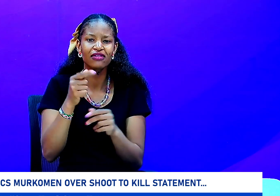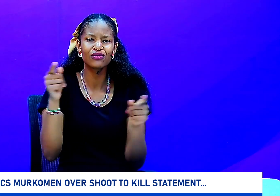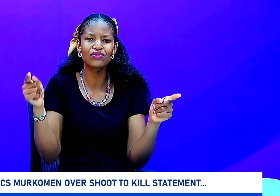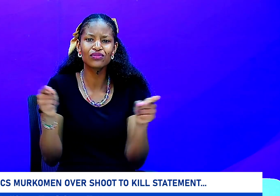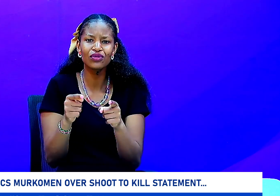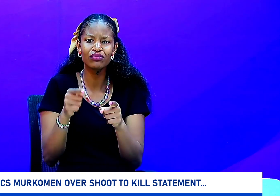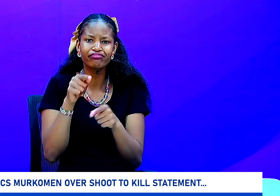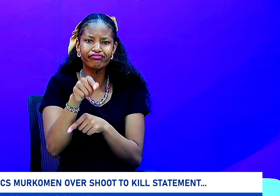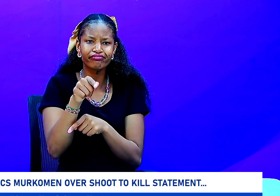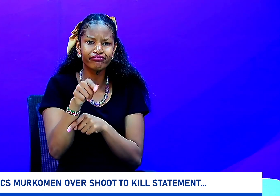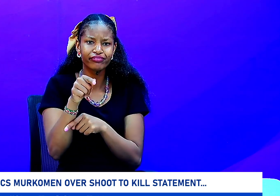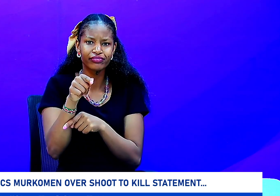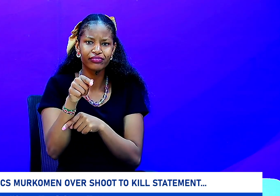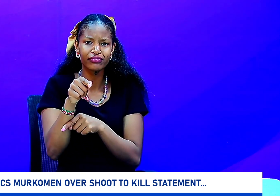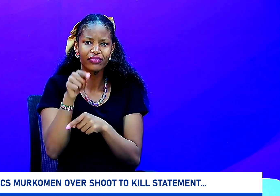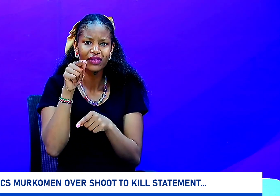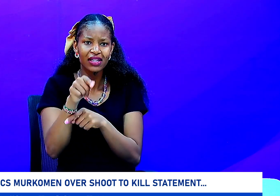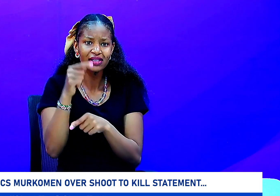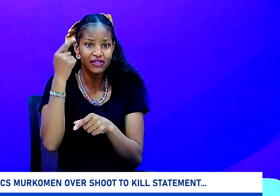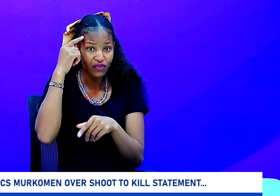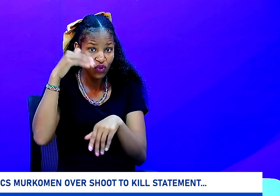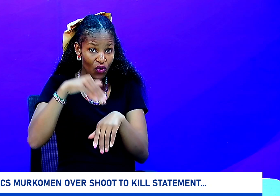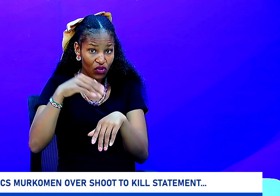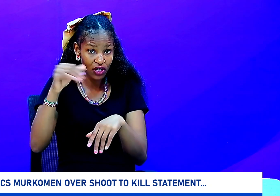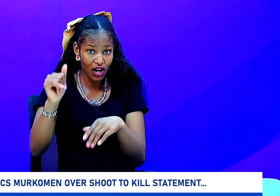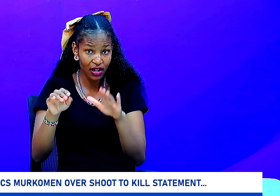as the crowds responded by shouts